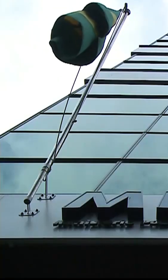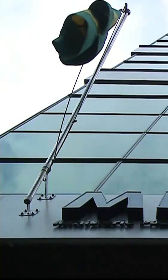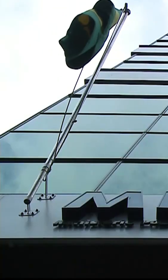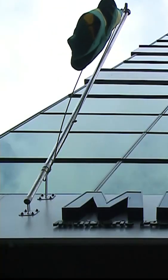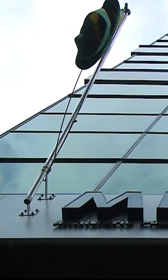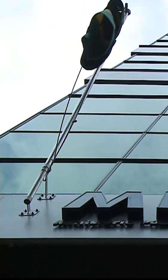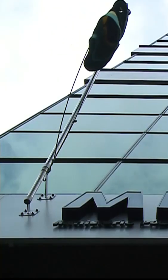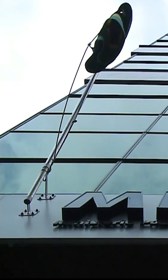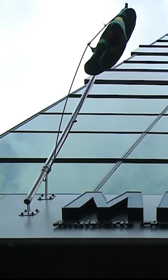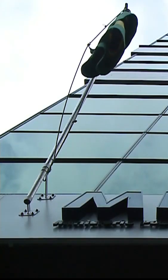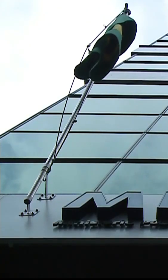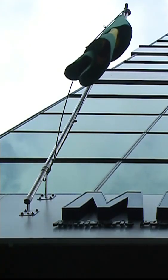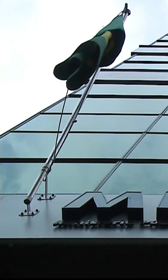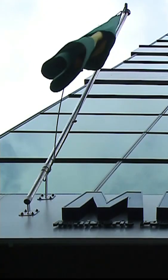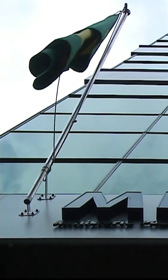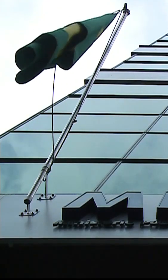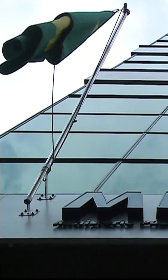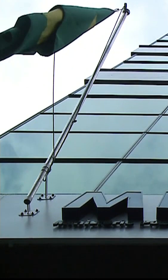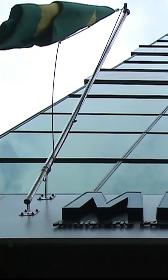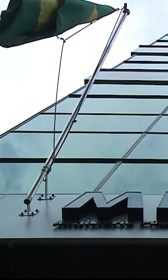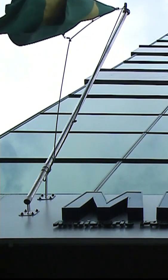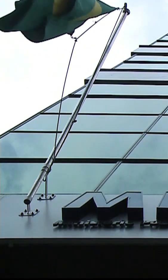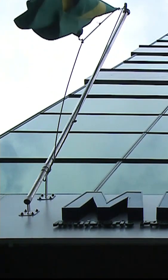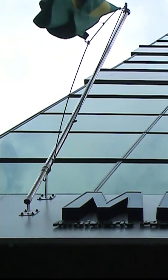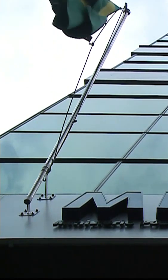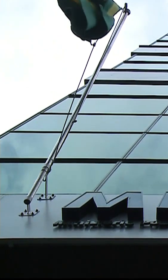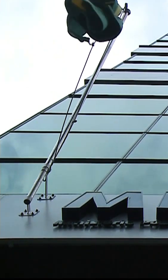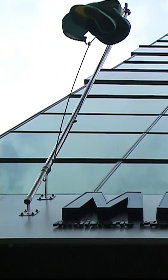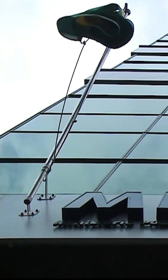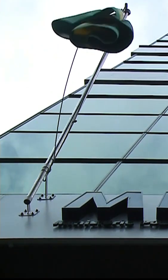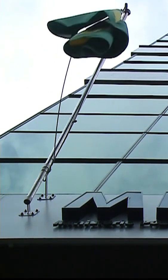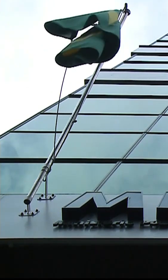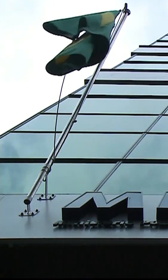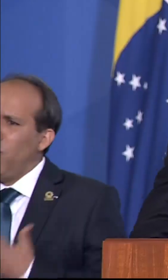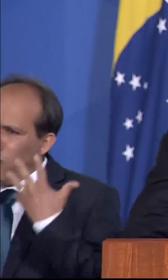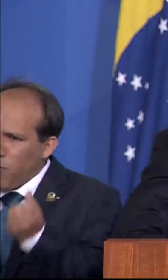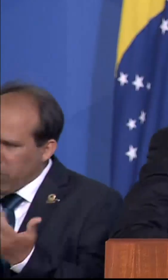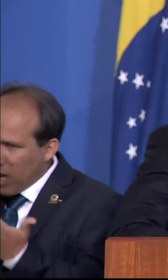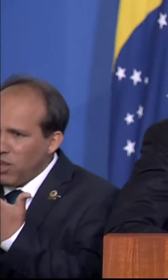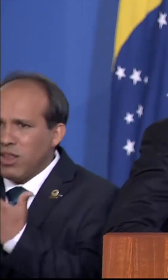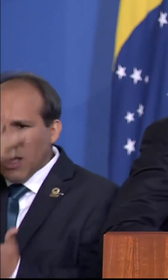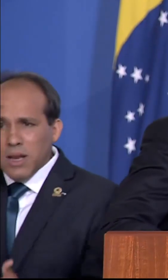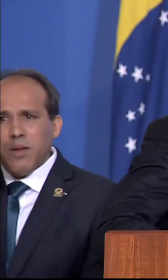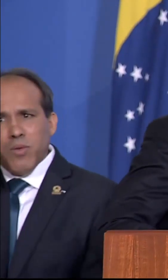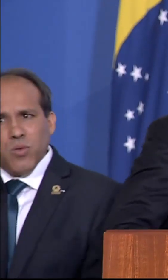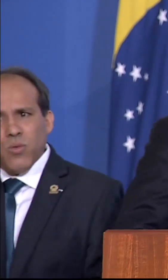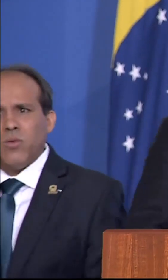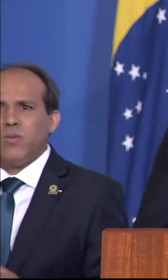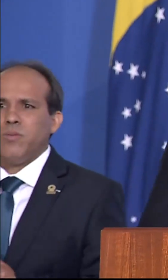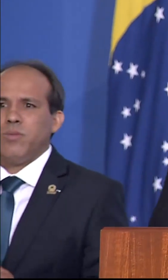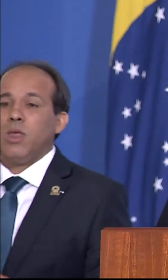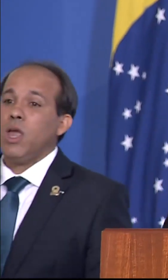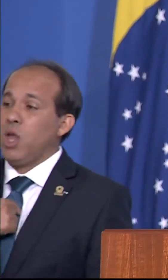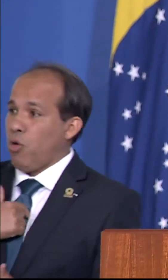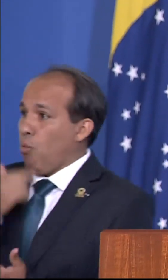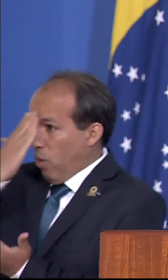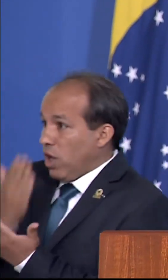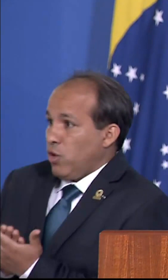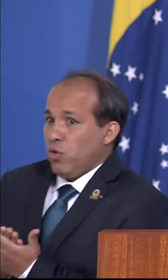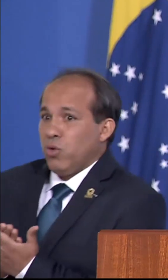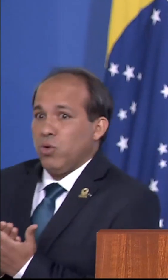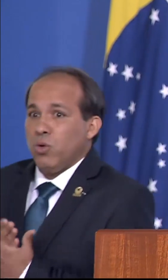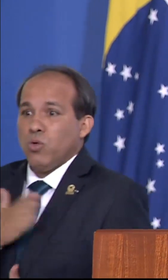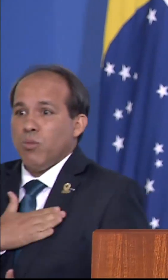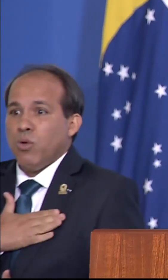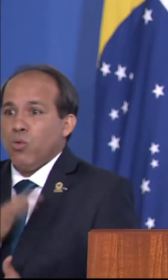Em nota, promotores da Força-Tarefa da Lava Jato no Paraná criticaram uma declaração dada ontem pelo presidente, em que